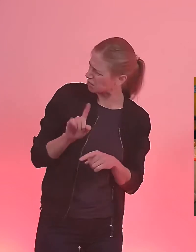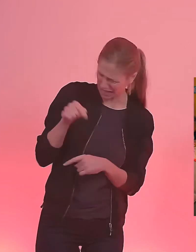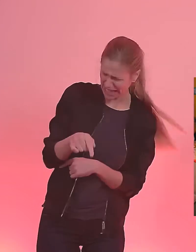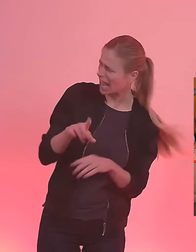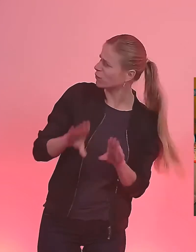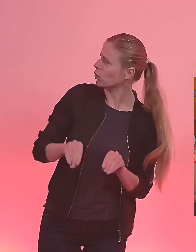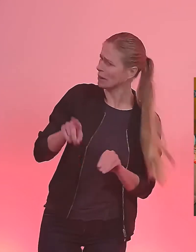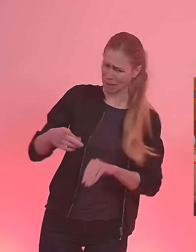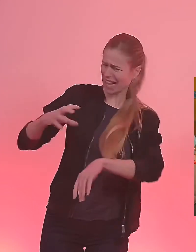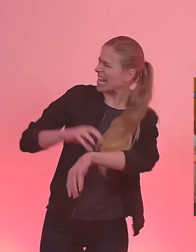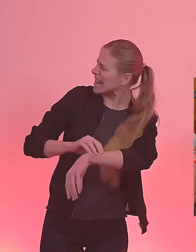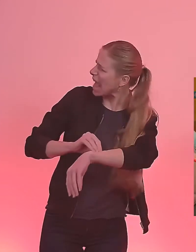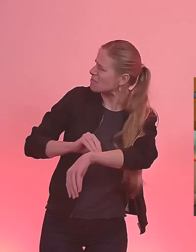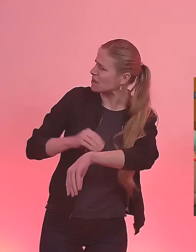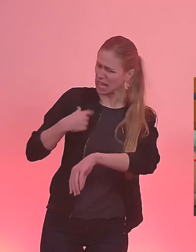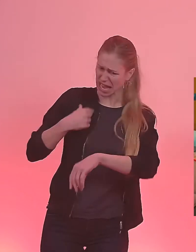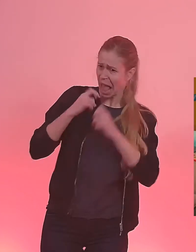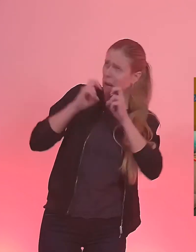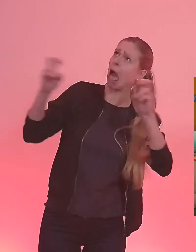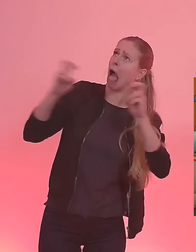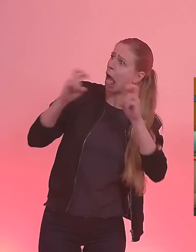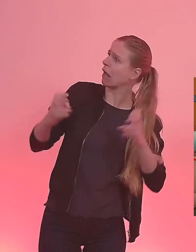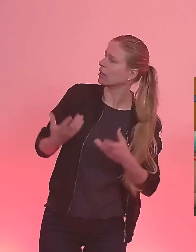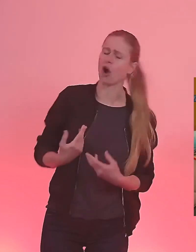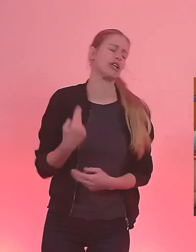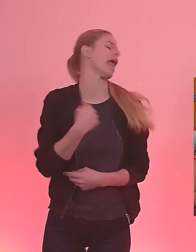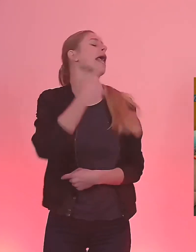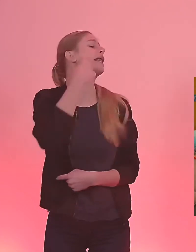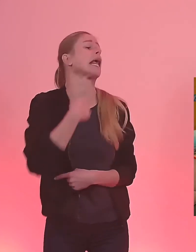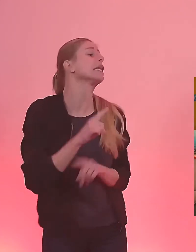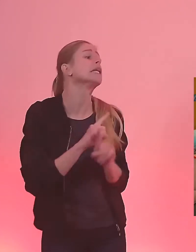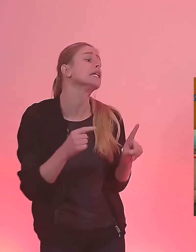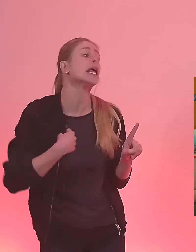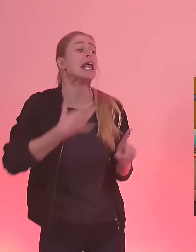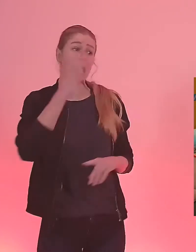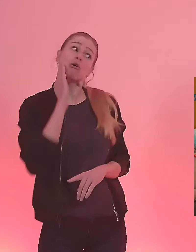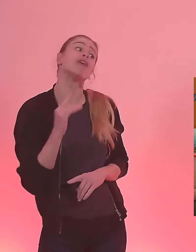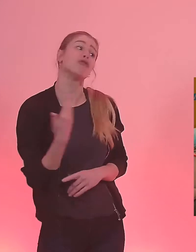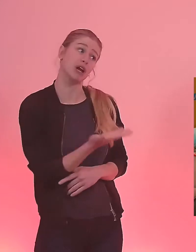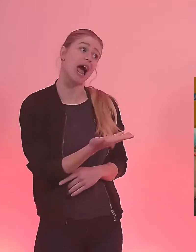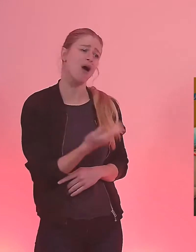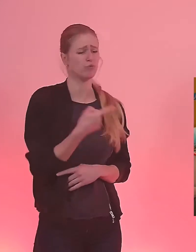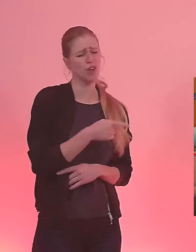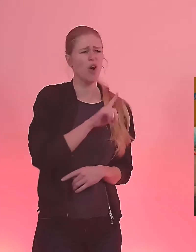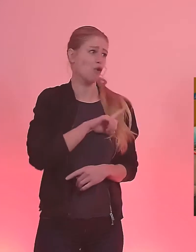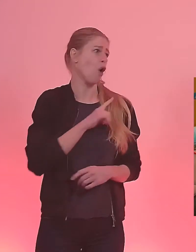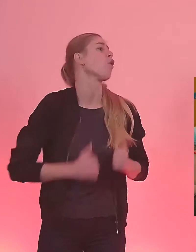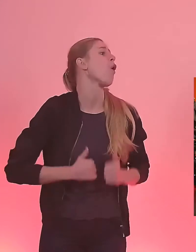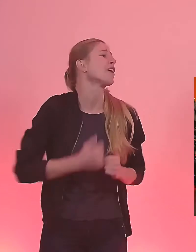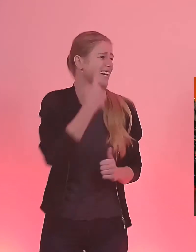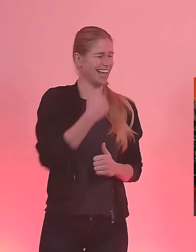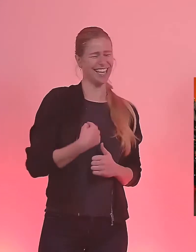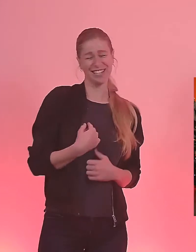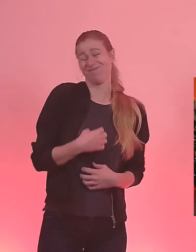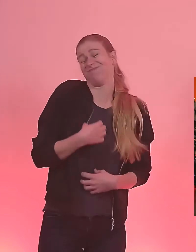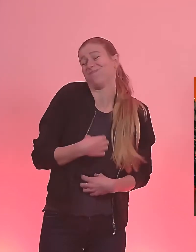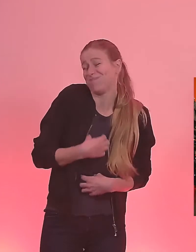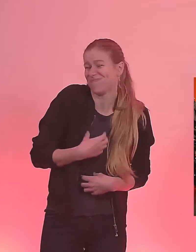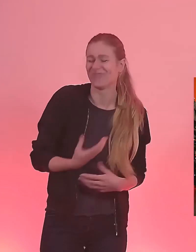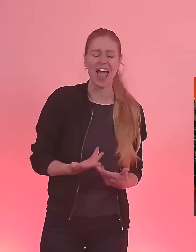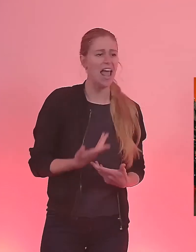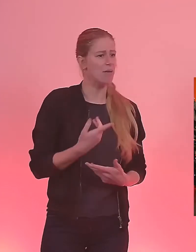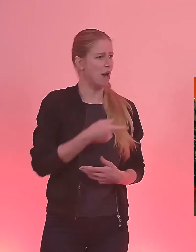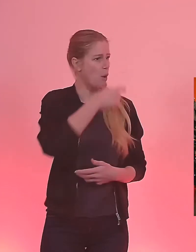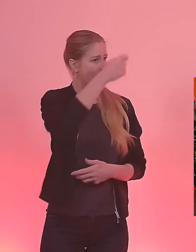bent mijn kaart aan het knijpen. Ik zit hier te krijsen, man. Nee, dat denk ik niet, hoor, Olly. Ik was echt al heel lief voor jou. Jij had gewoon hier honger, denk ik. Hé, maar